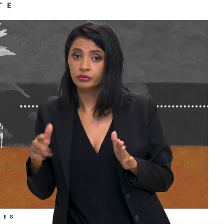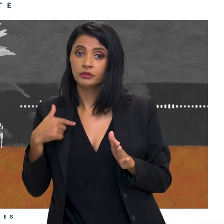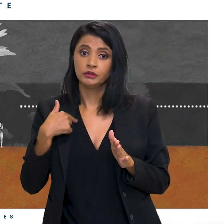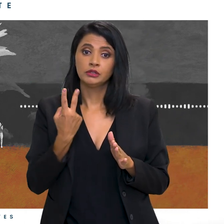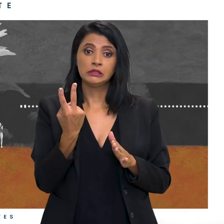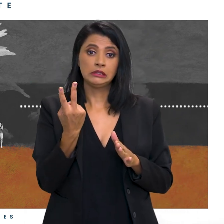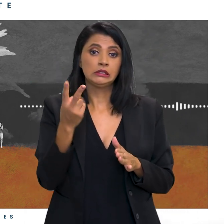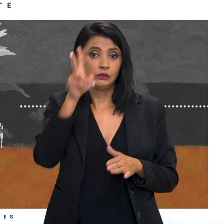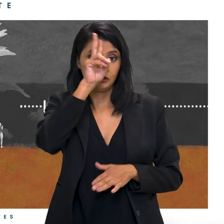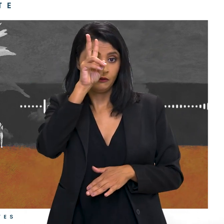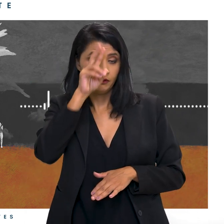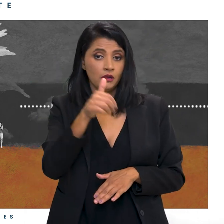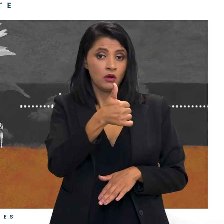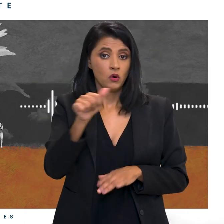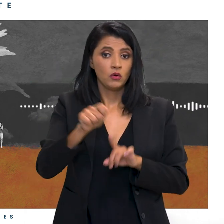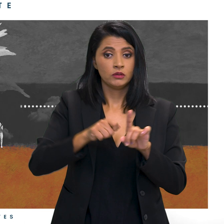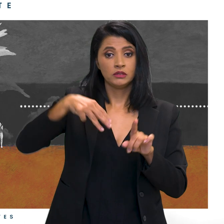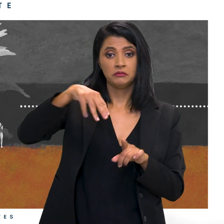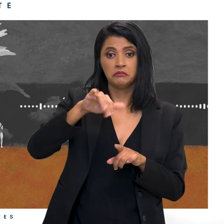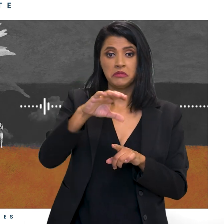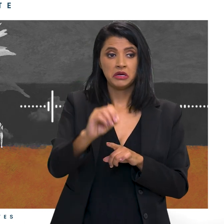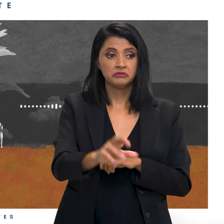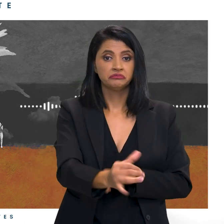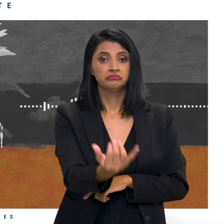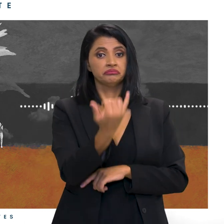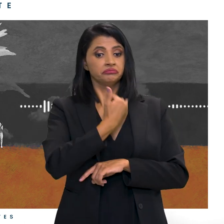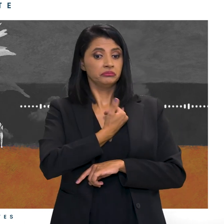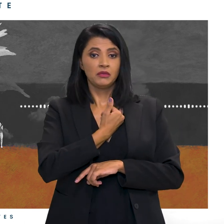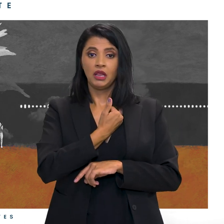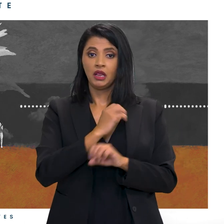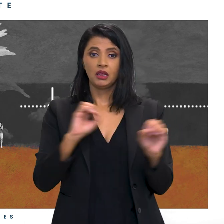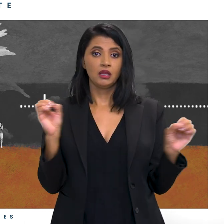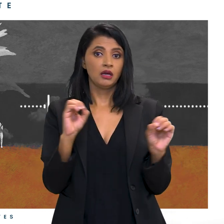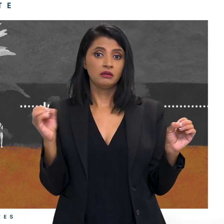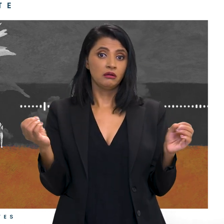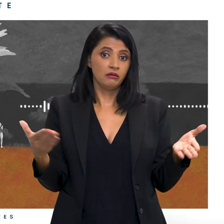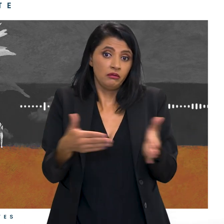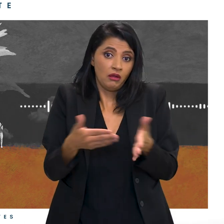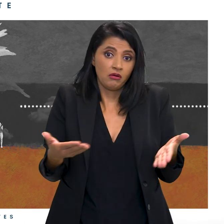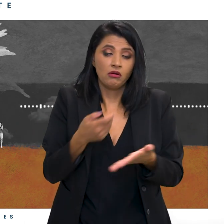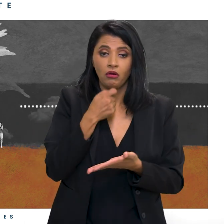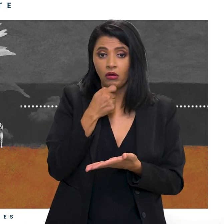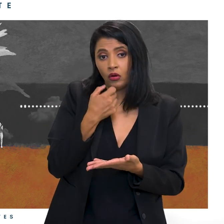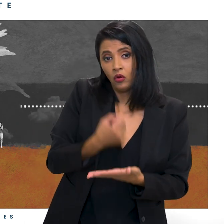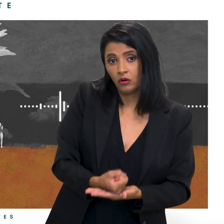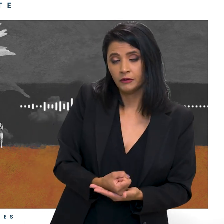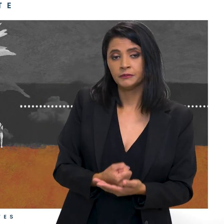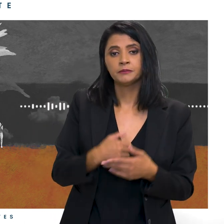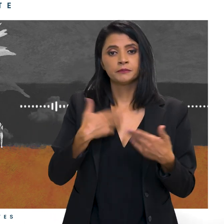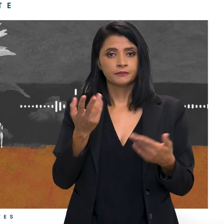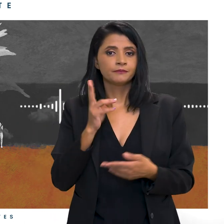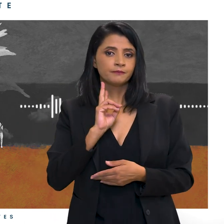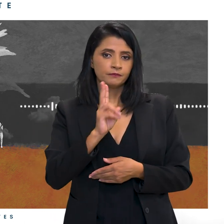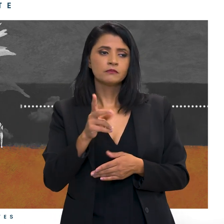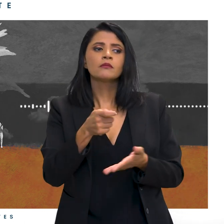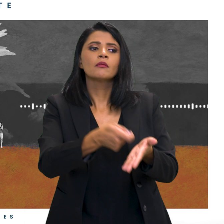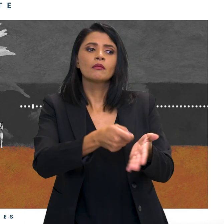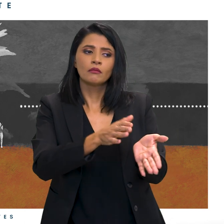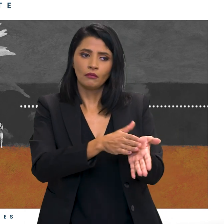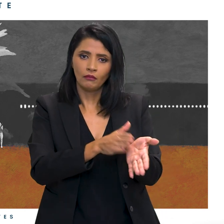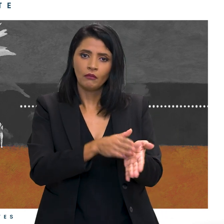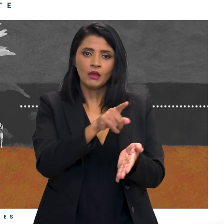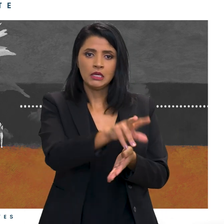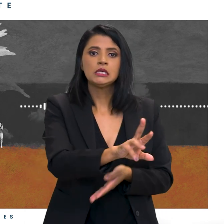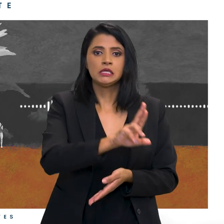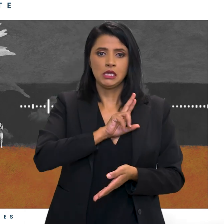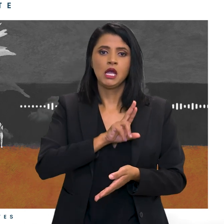passou. Estamos na segunda-feira, 11 de março, mas não recebemos nada até o momento dessa gravação. Bom, a gente vai continuar